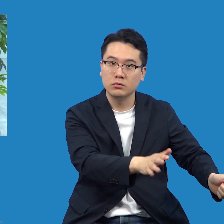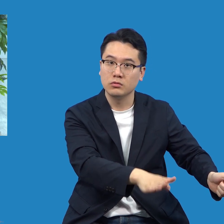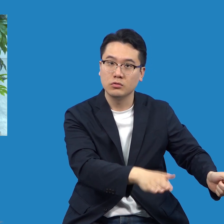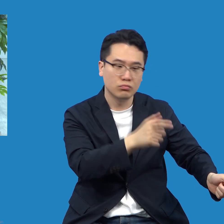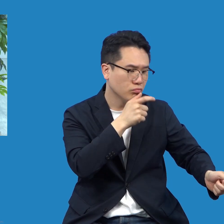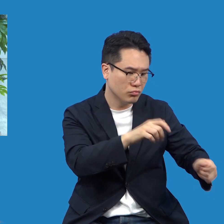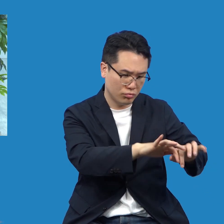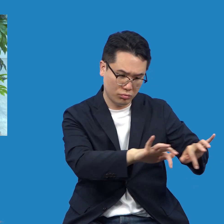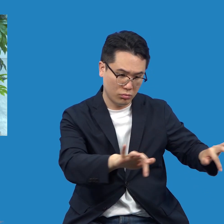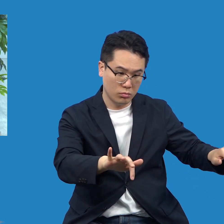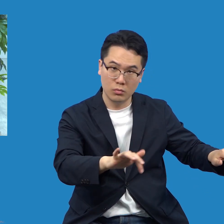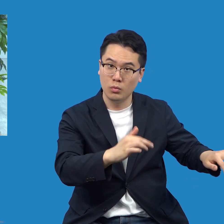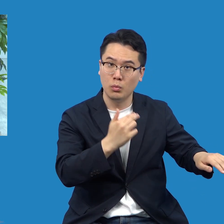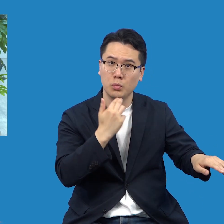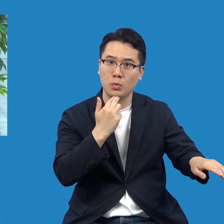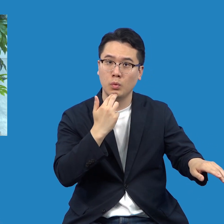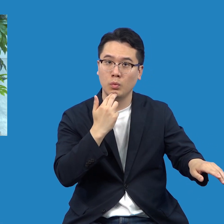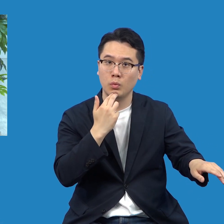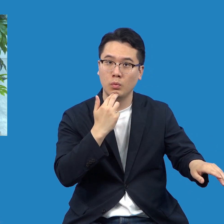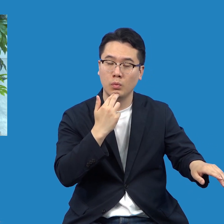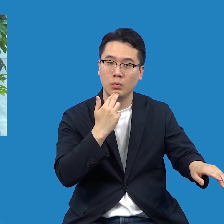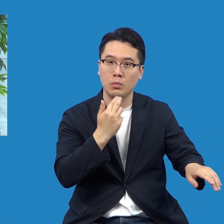않았습니다.